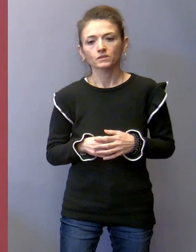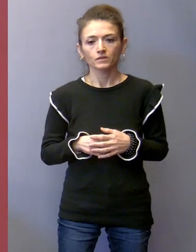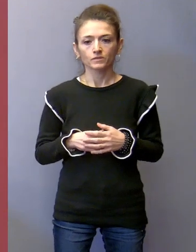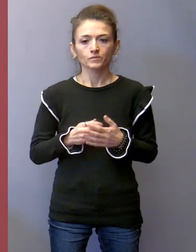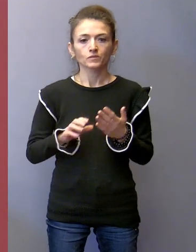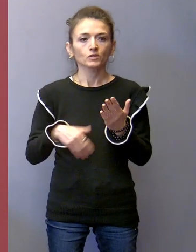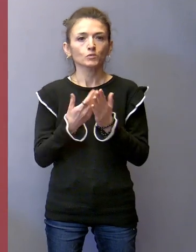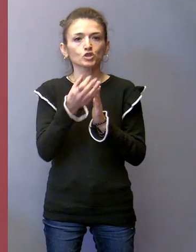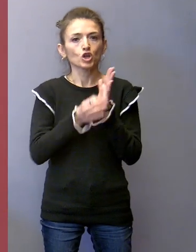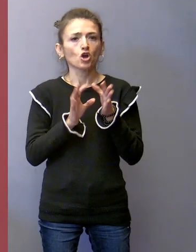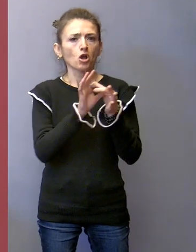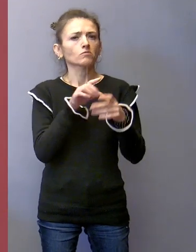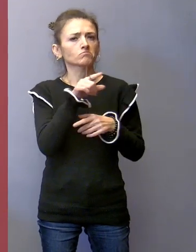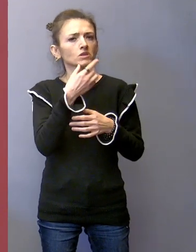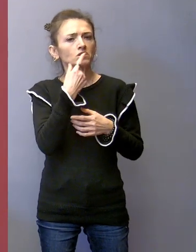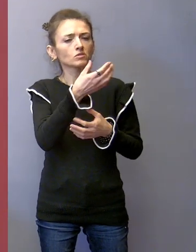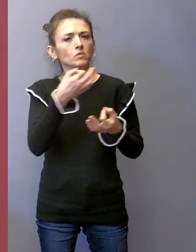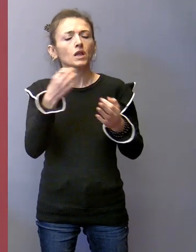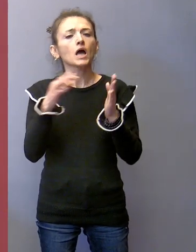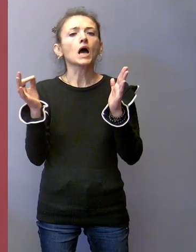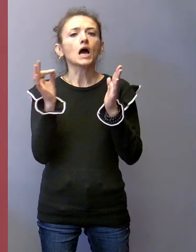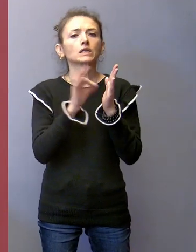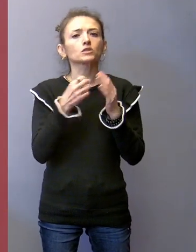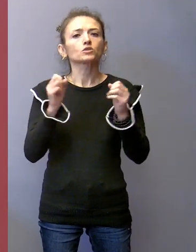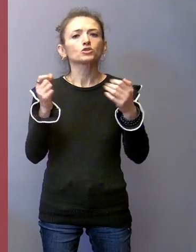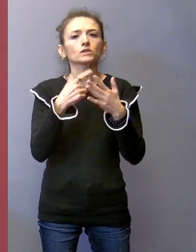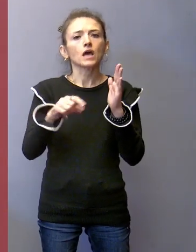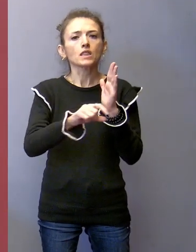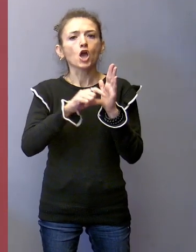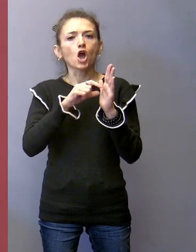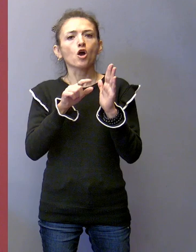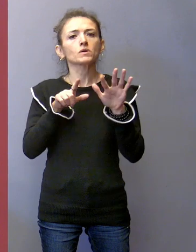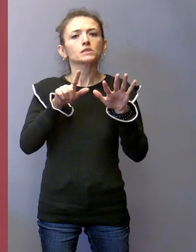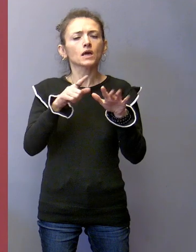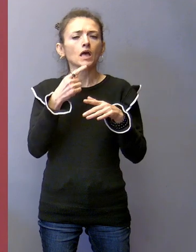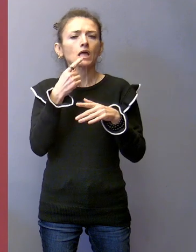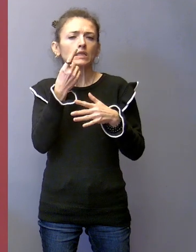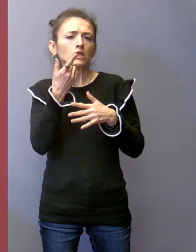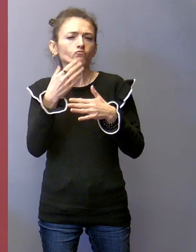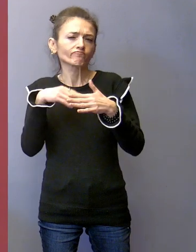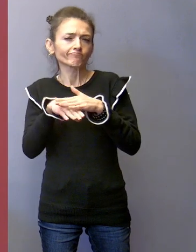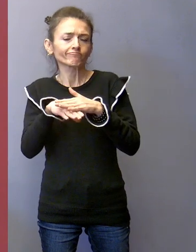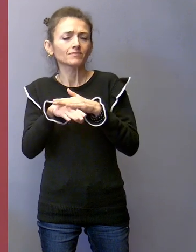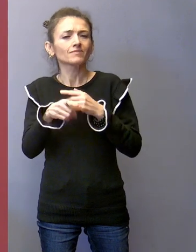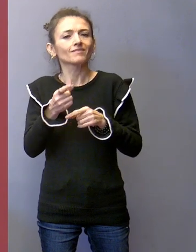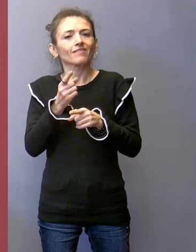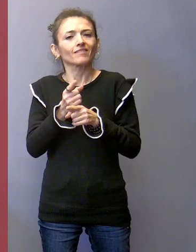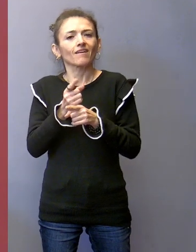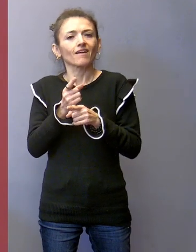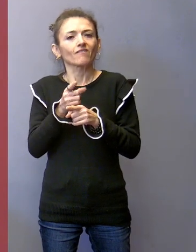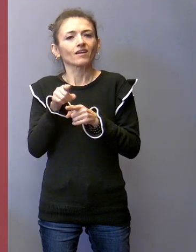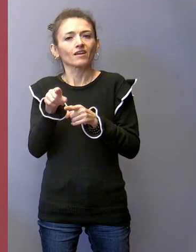dice che l'articolo 17 comma 7 dice implicitamente che debba essere